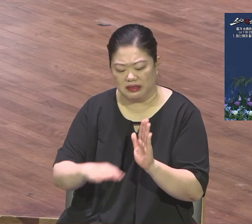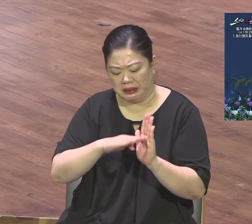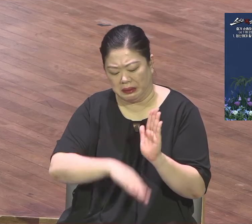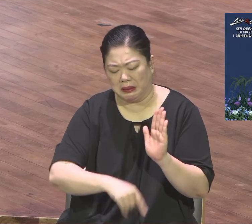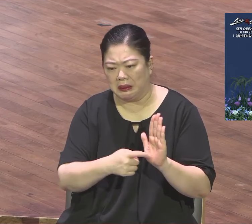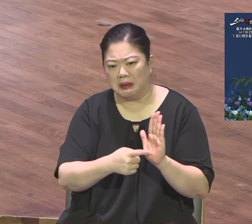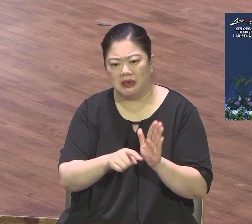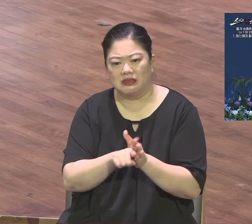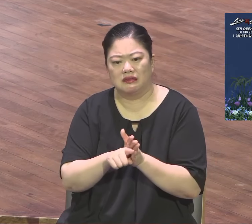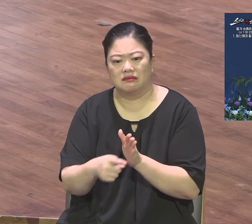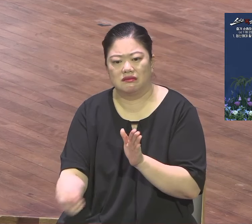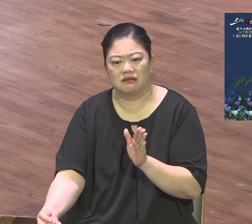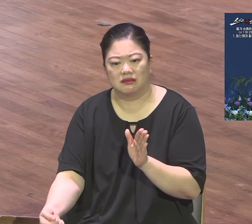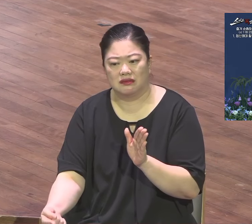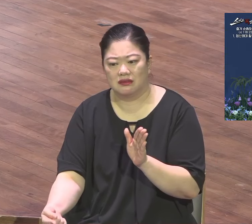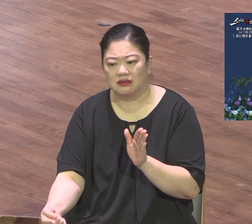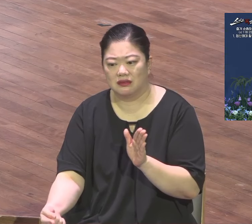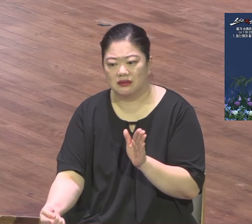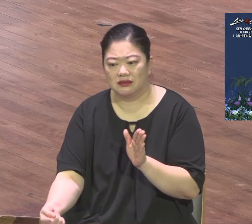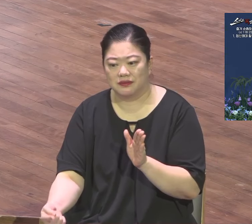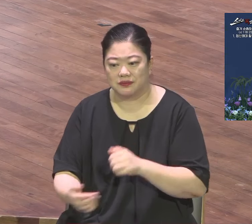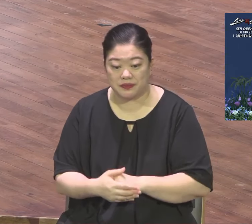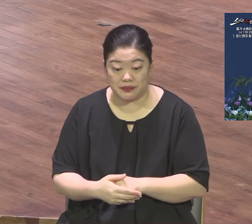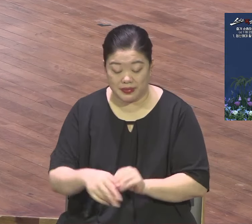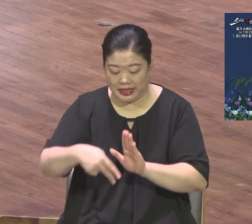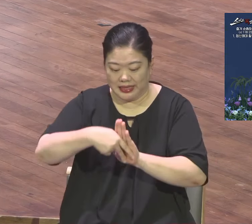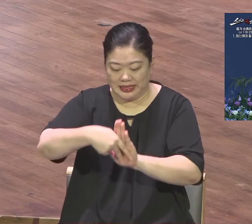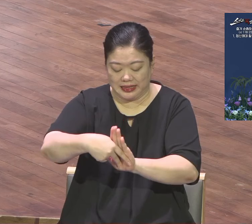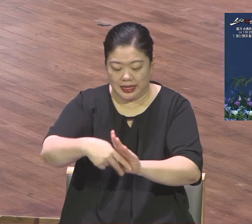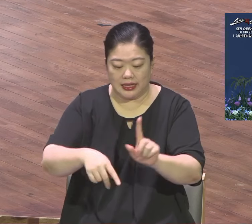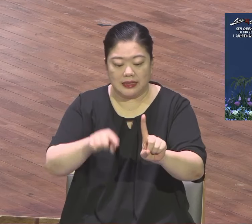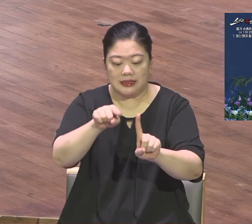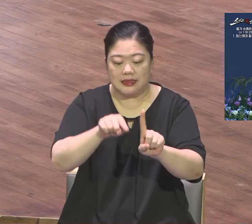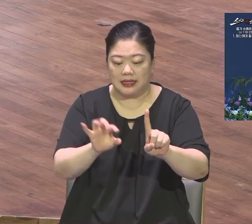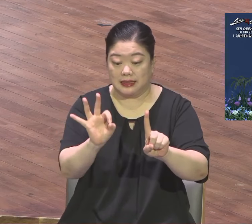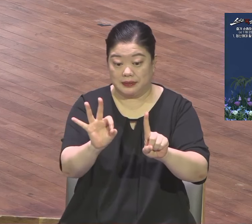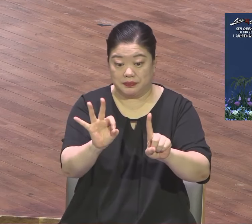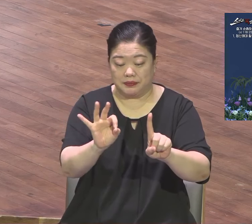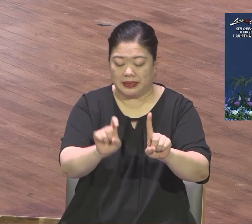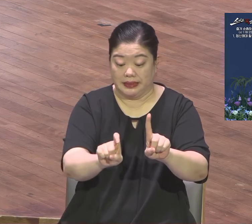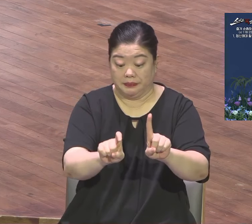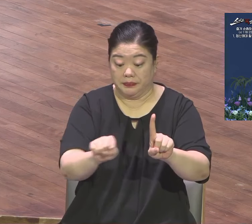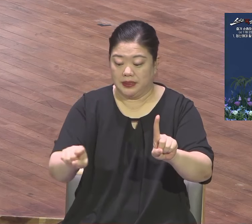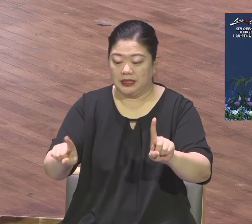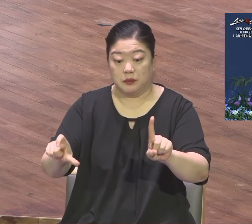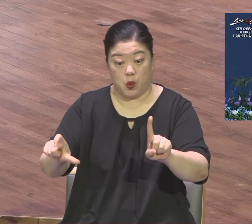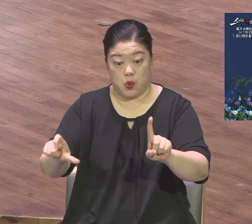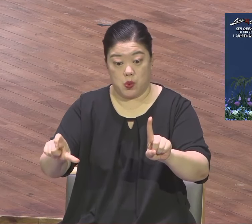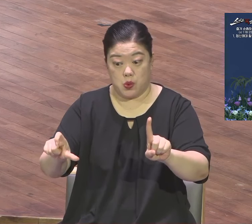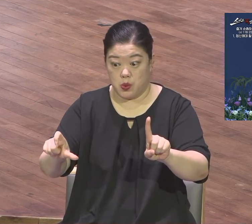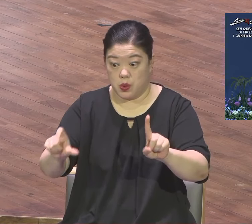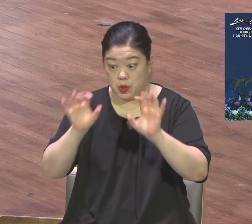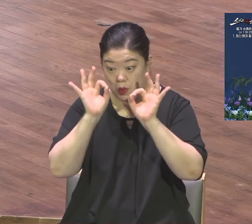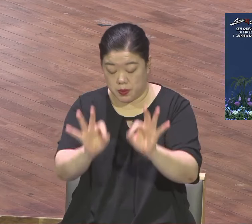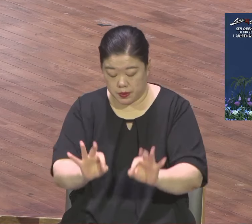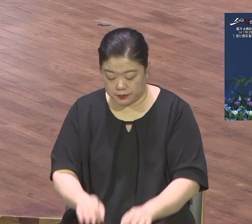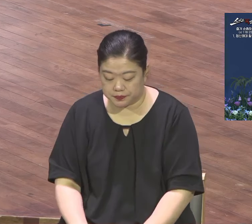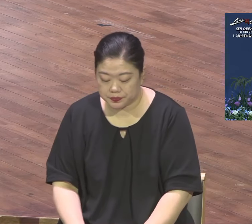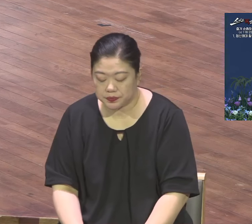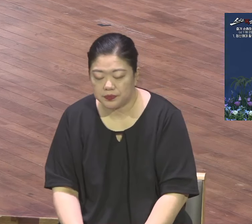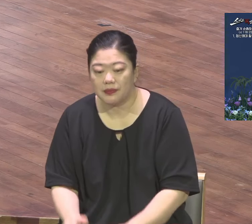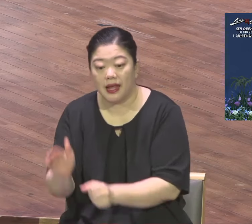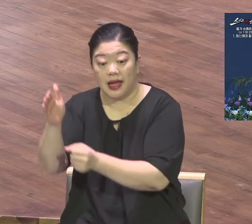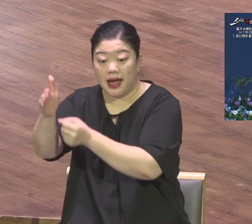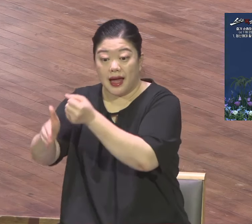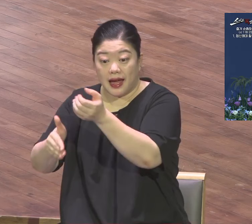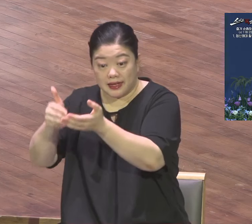이 사실 어떻게 알 수 있느냐? 본문 10절로 15절에 보면 하나님이 가장 기뻐하시고